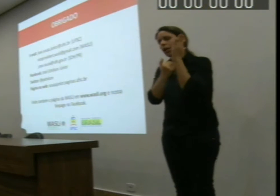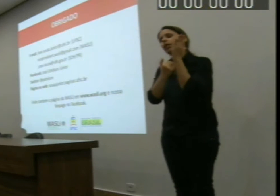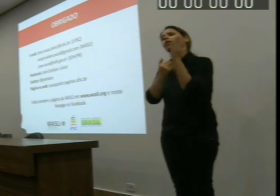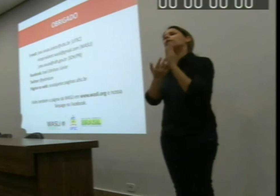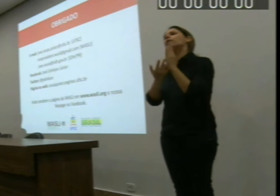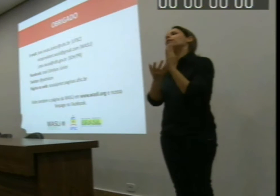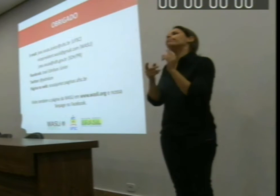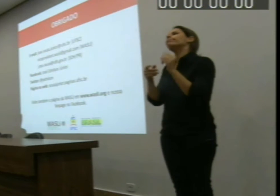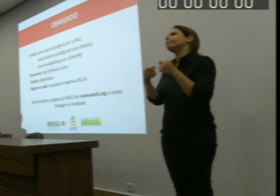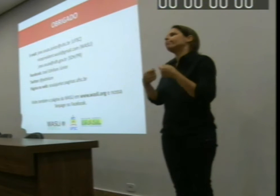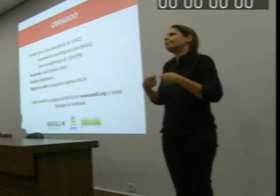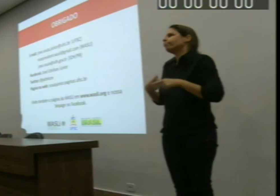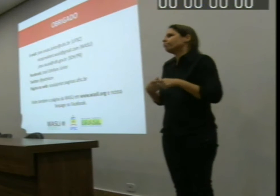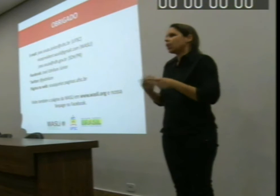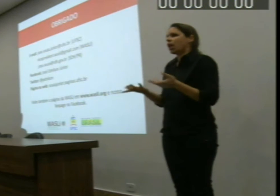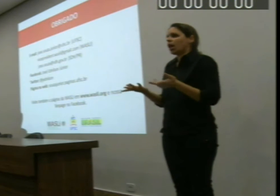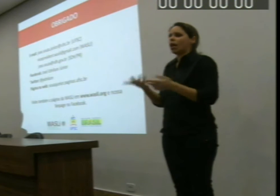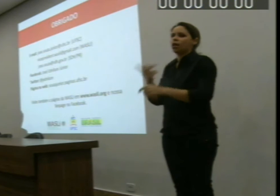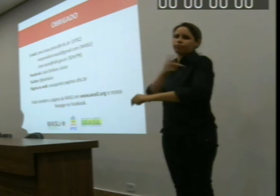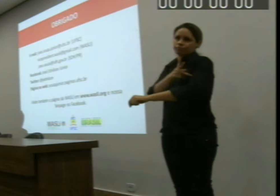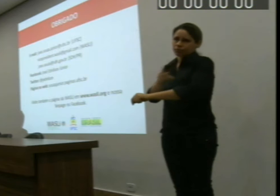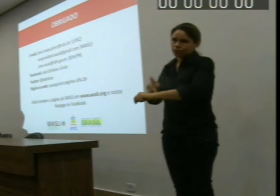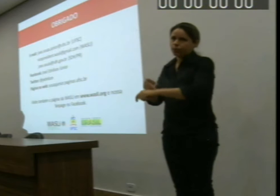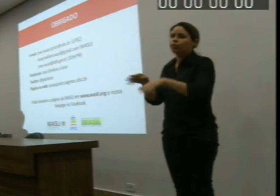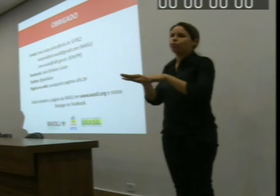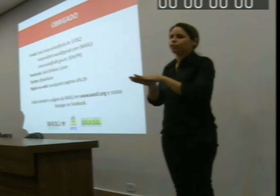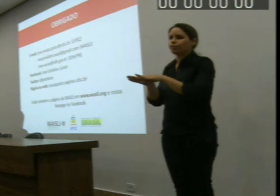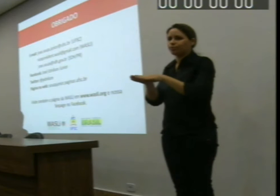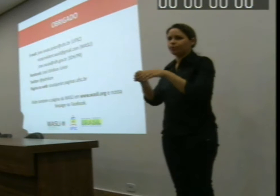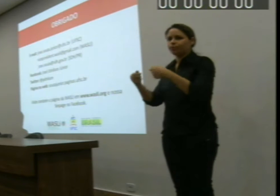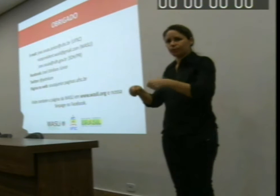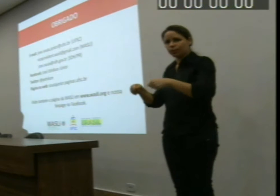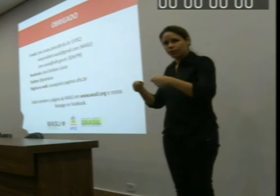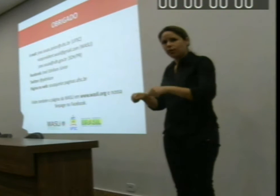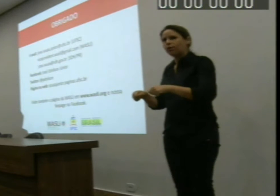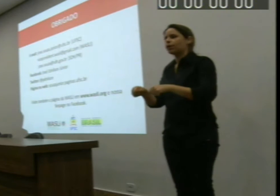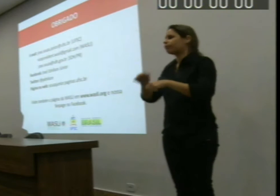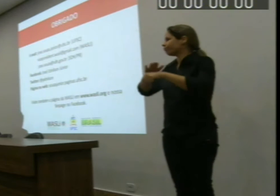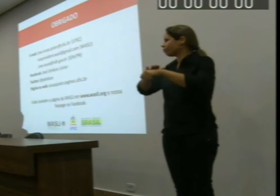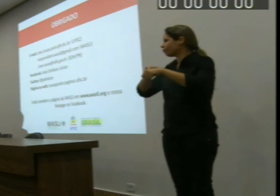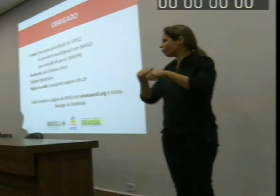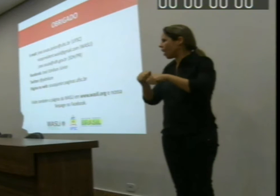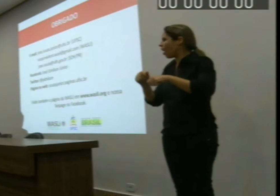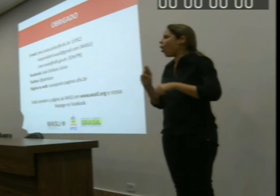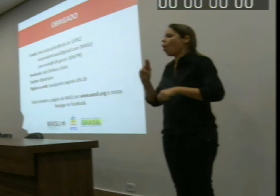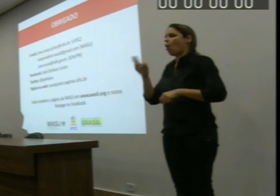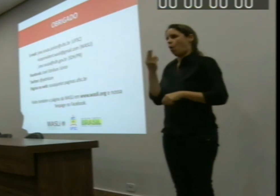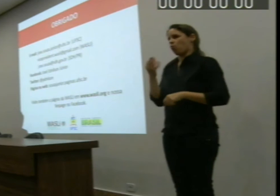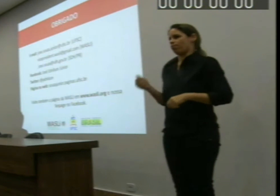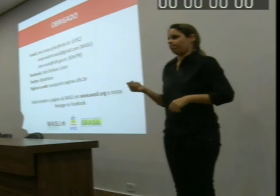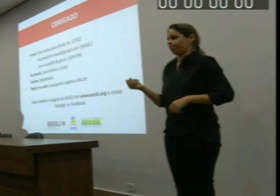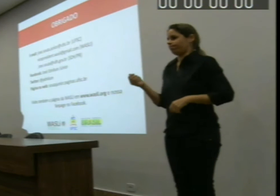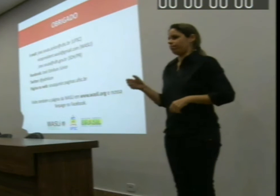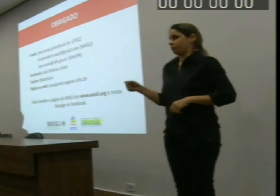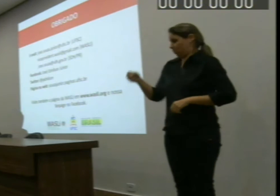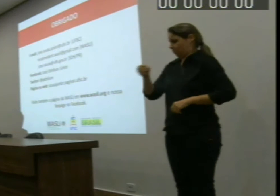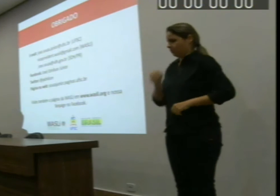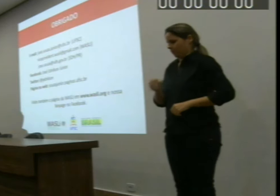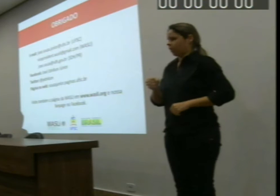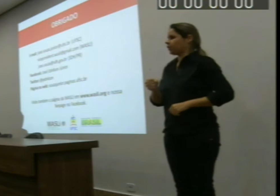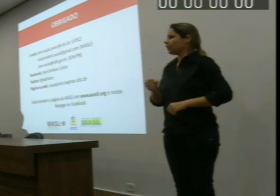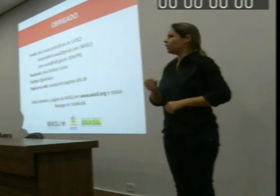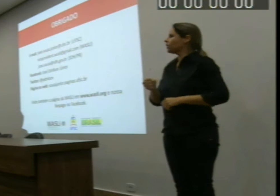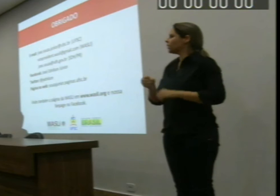isso acho que pedagoga também tem que tomar um posicionamento ou você fica você vê a situação